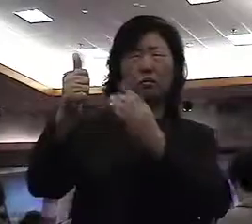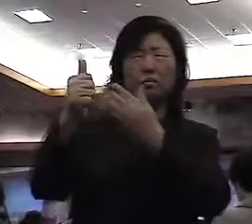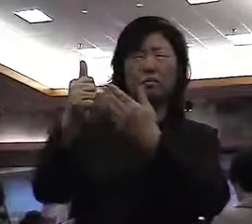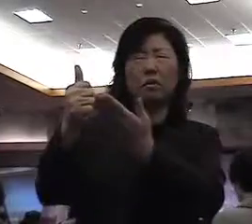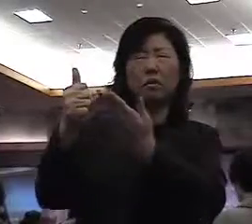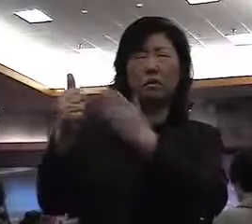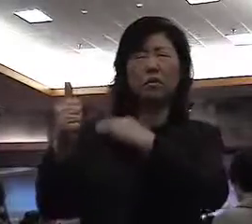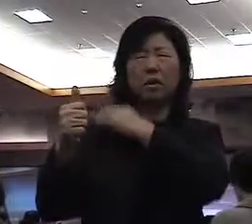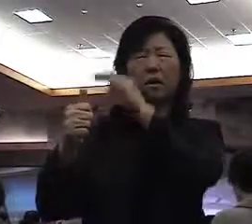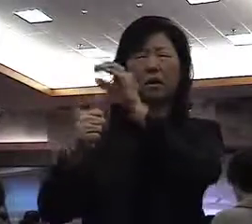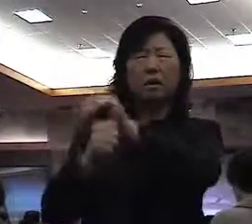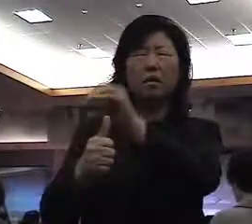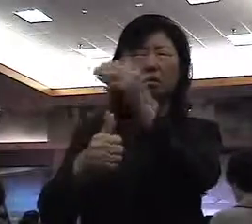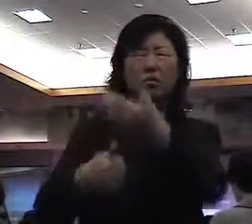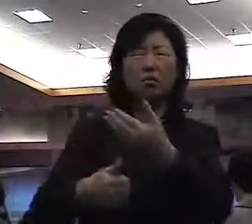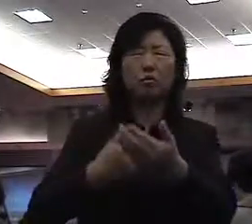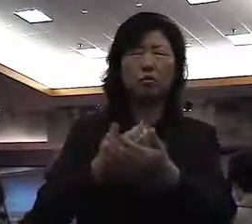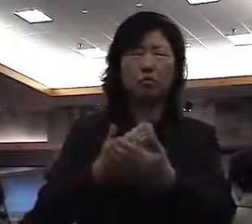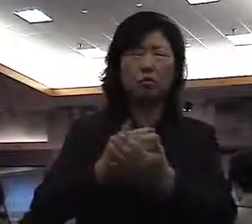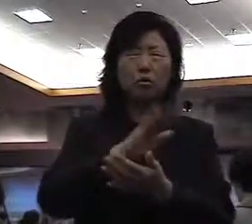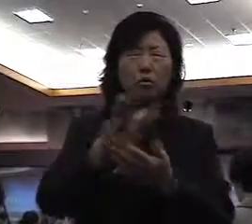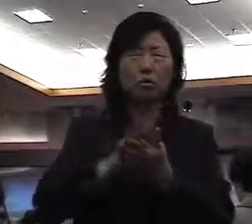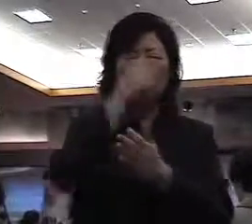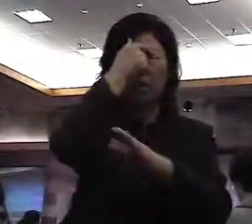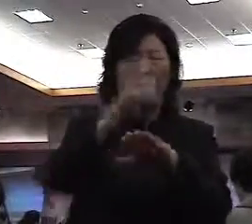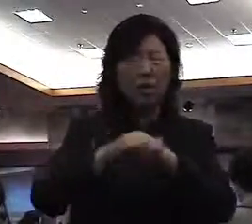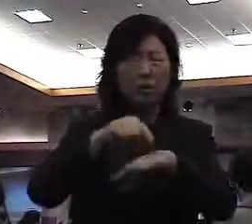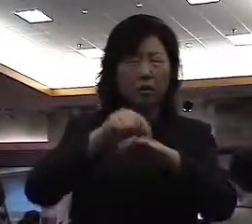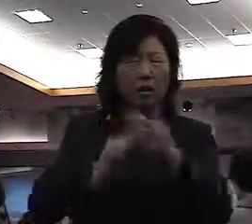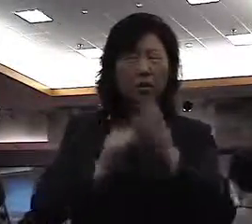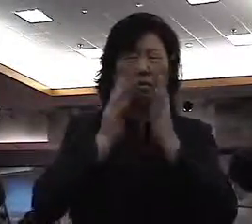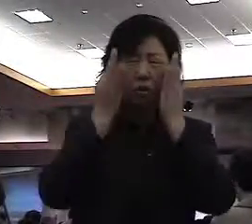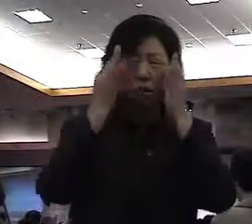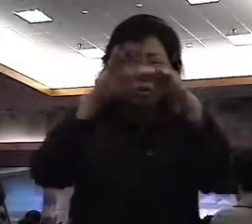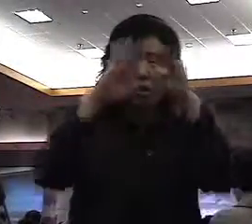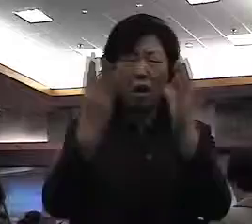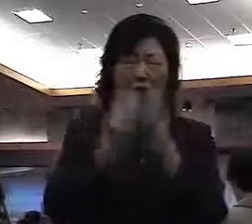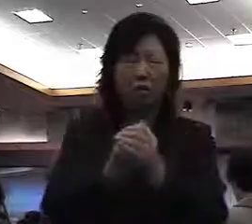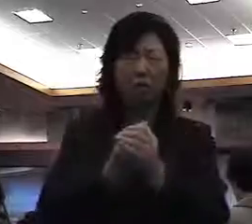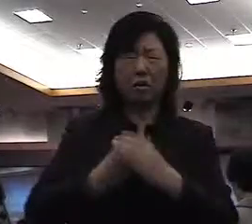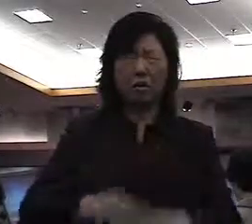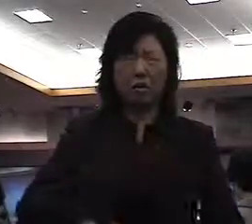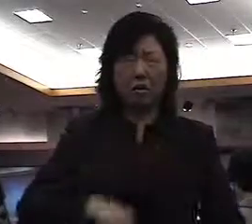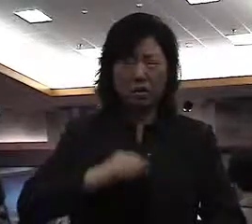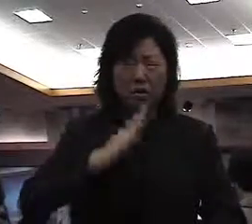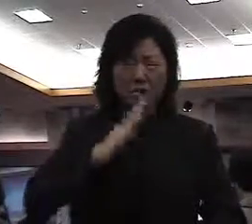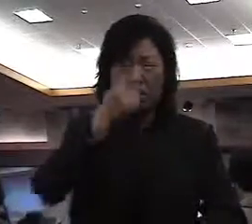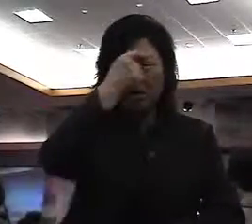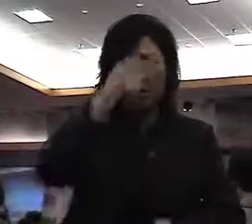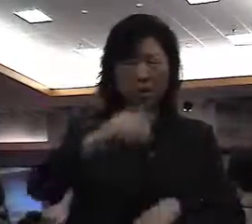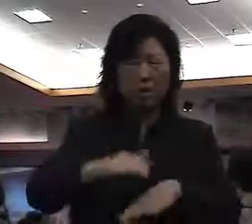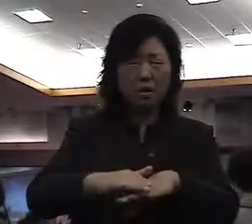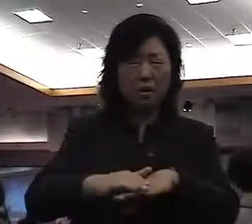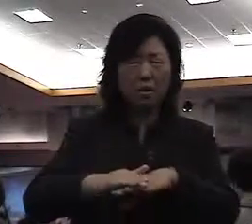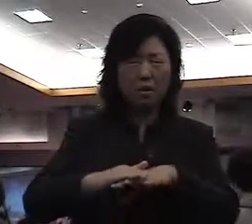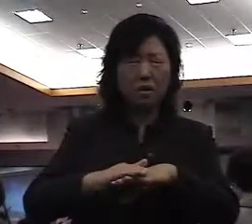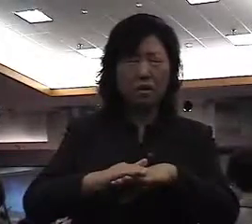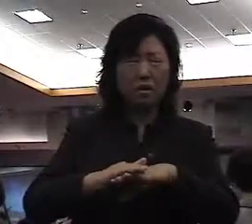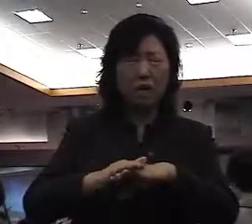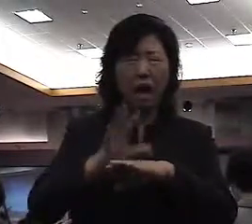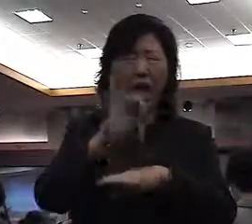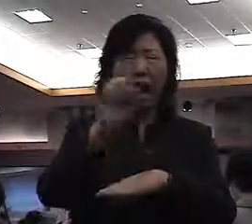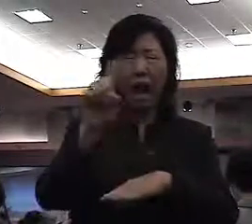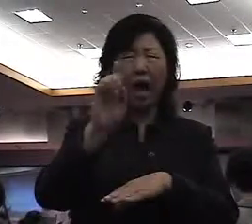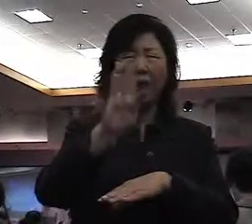주시옵소서. 이 예배가 우리들의 마음과 정성을 다해서 신령과 진정으로 드리는 아벨이